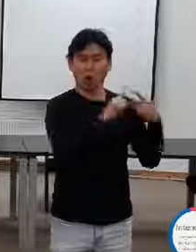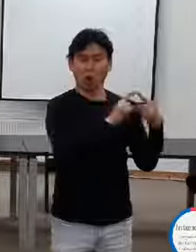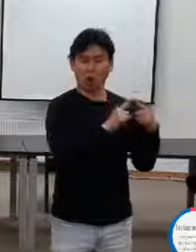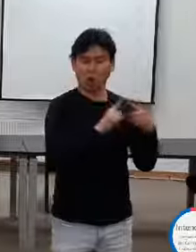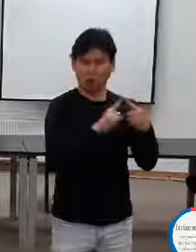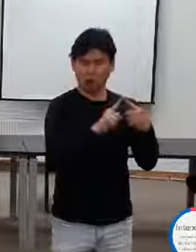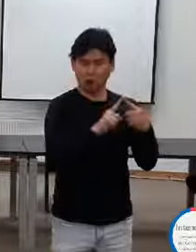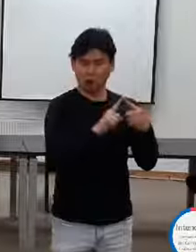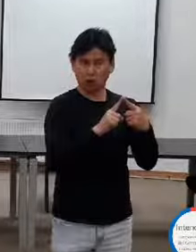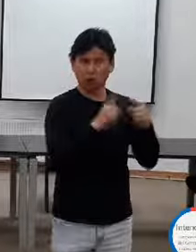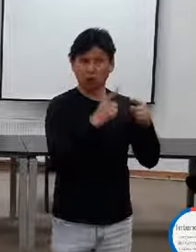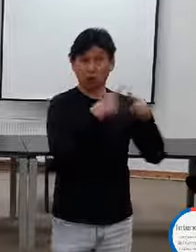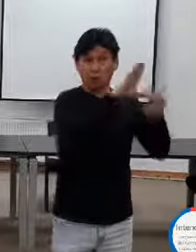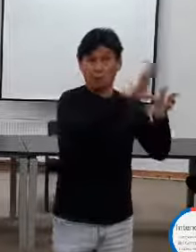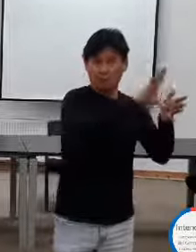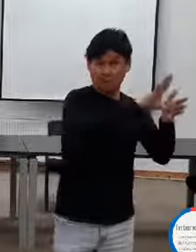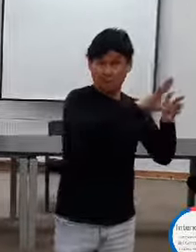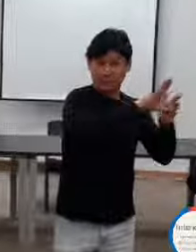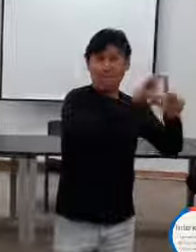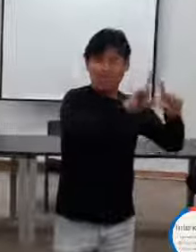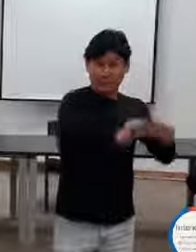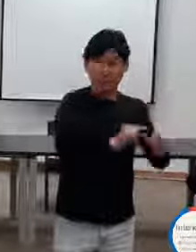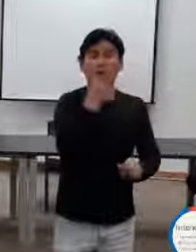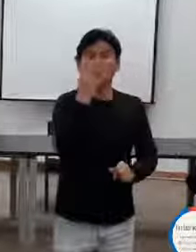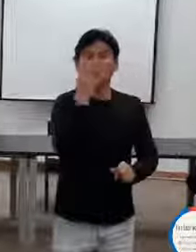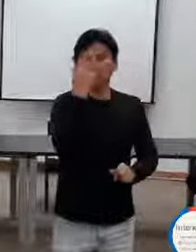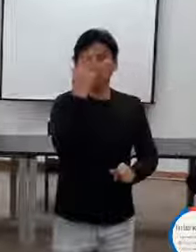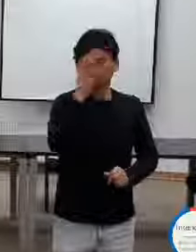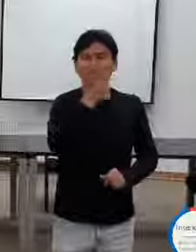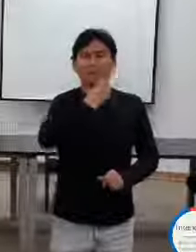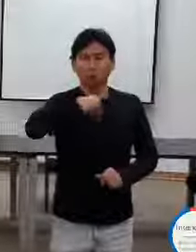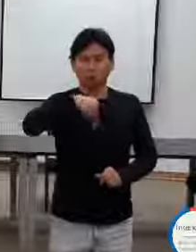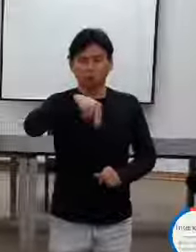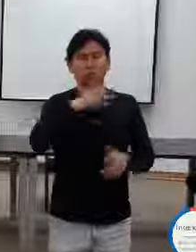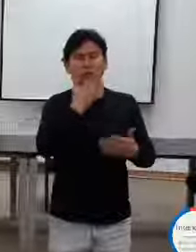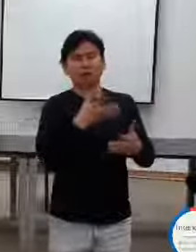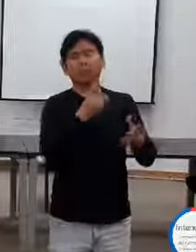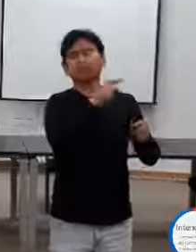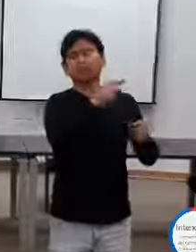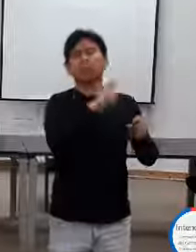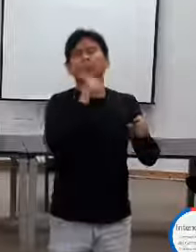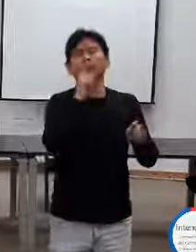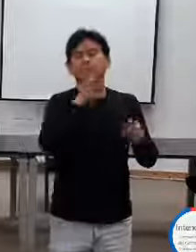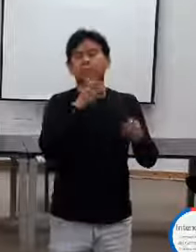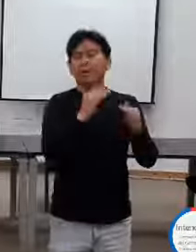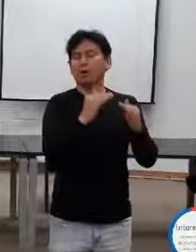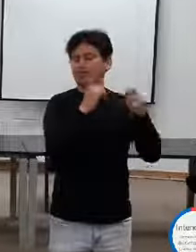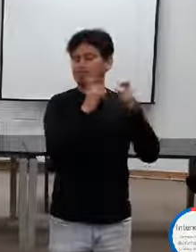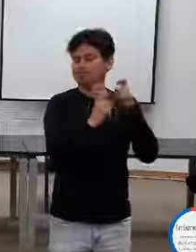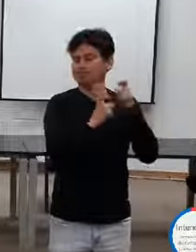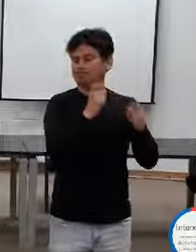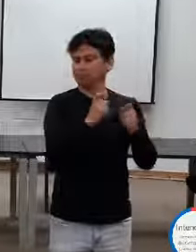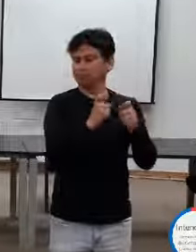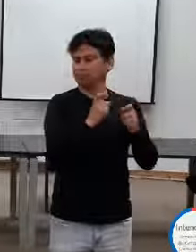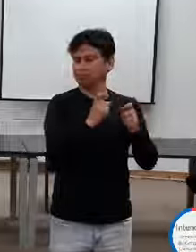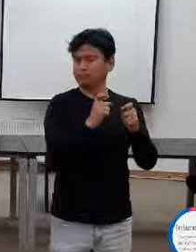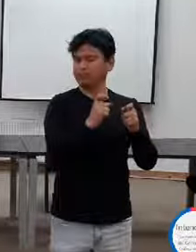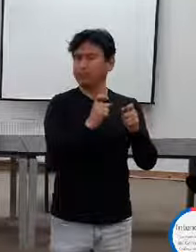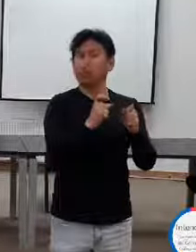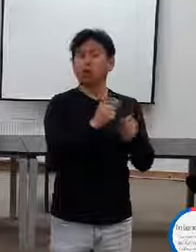tripulantes vienen del extranjero hace menos de 14 días, para nosotros ya todos pasan a tener el mismo riesgo y pasan a la